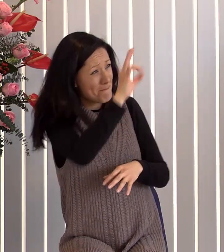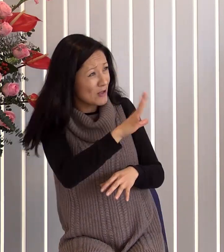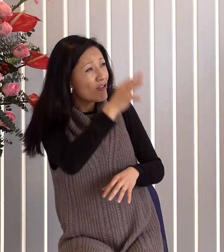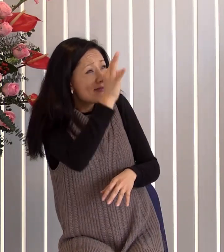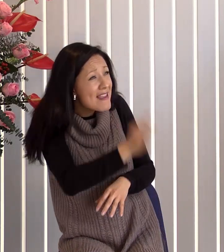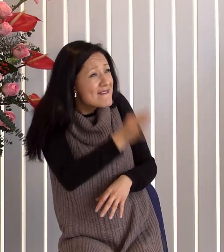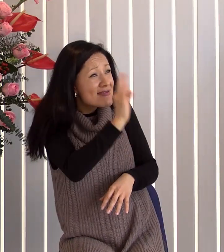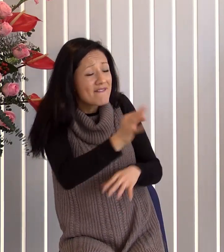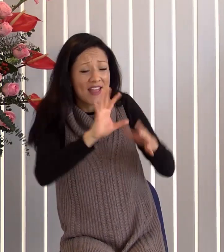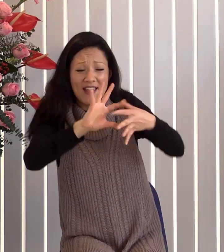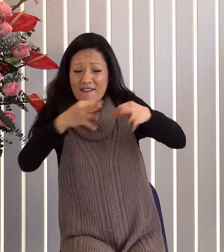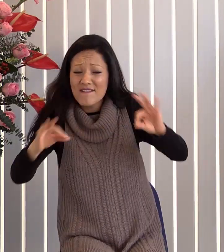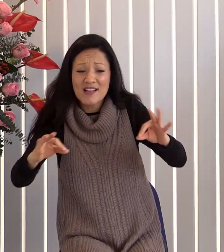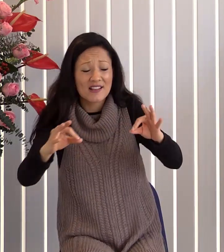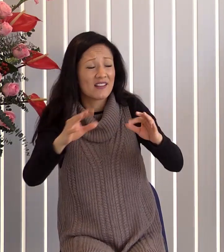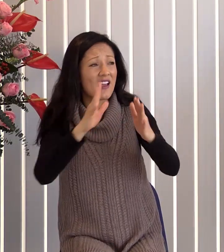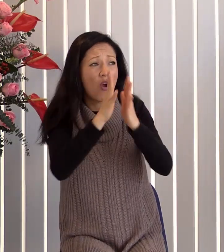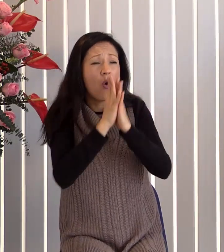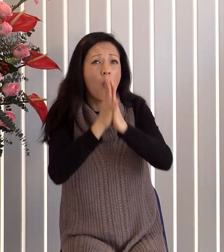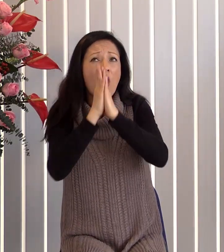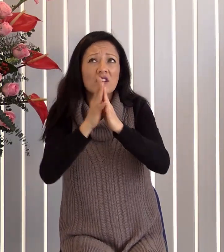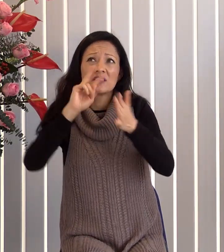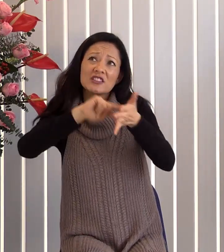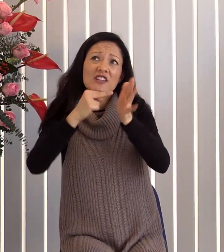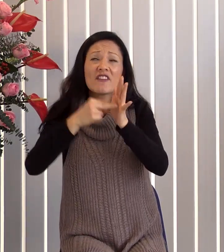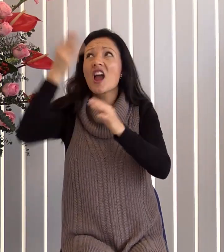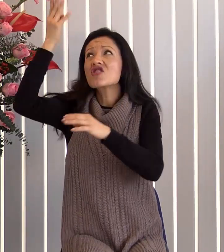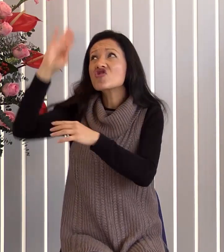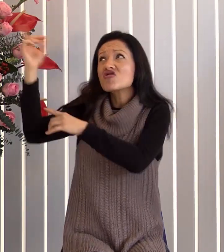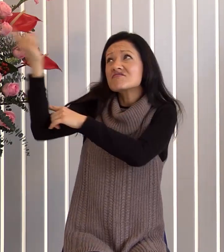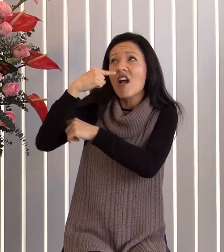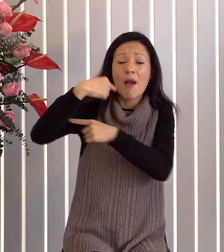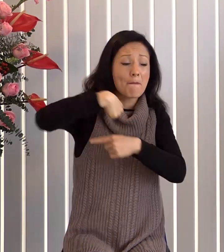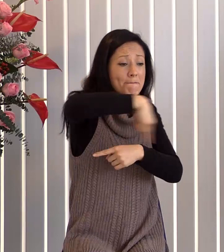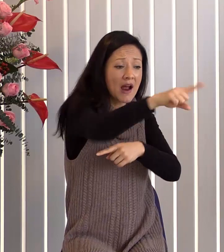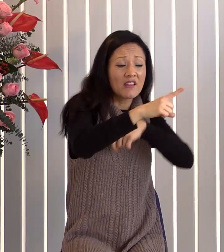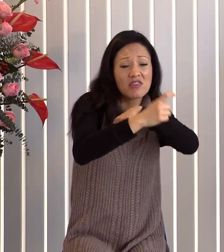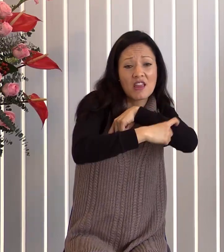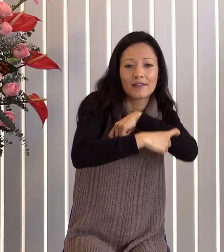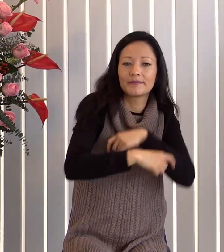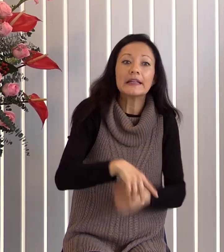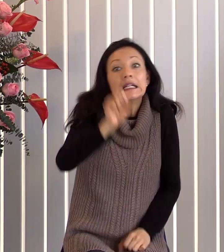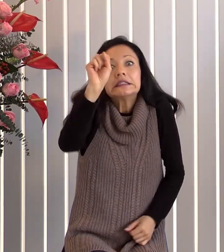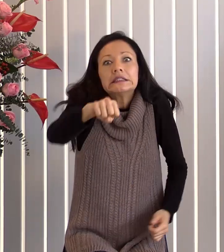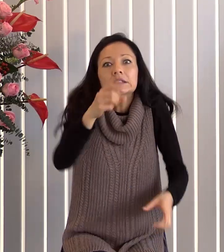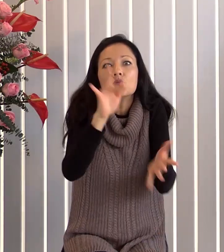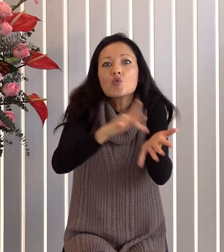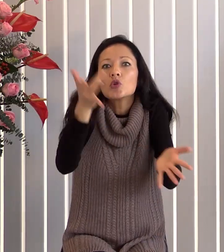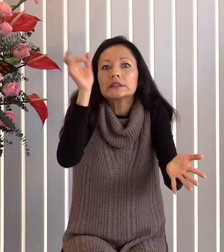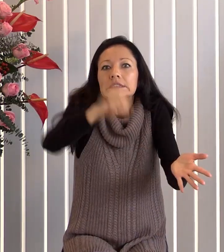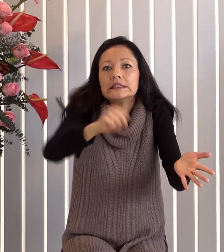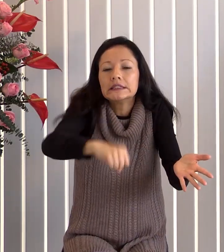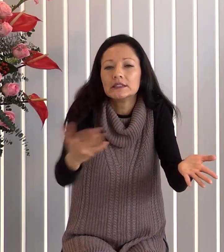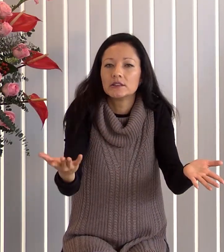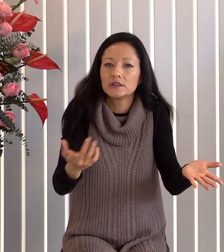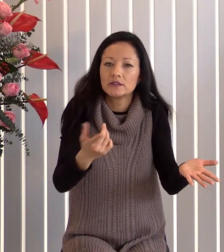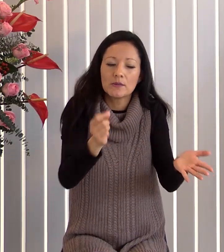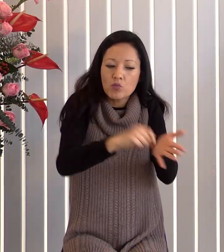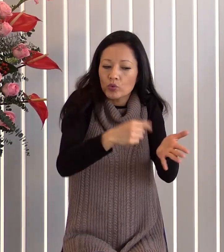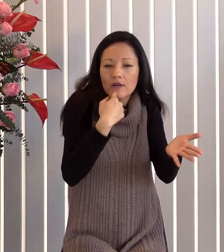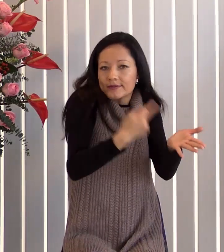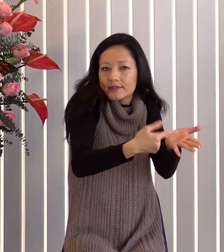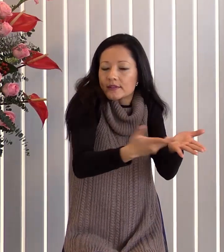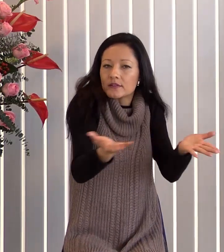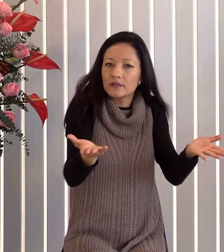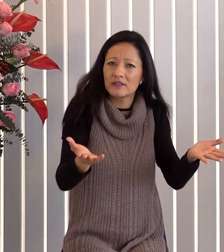de Padre Nuestro no dice no nos metas en tentación? Que sí, que dice no nos metas en tentación, hermano. Sí lo dice así.